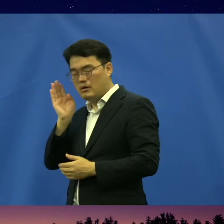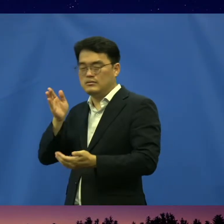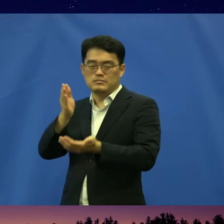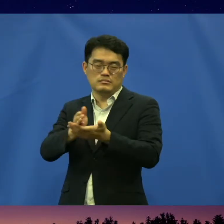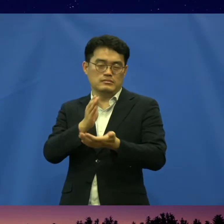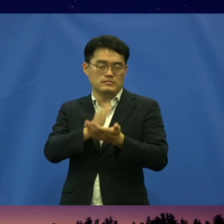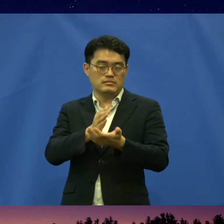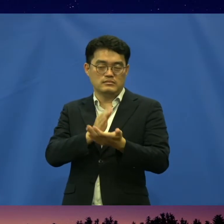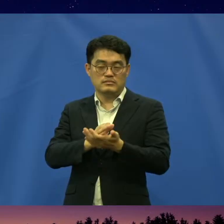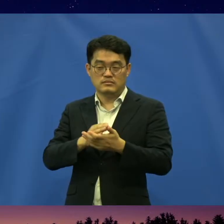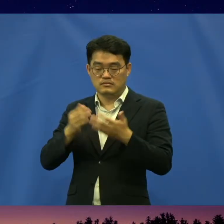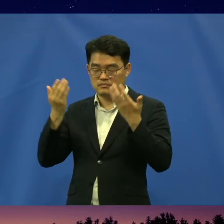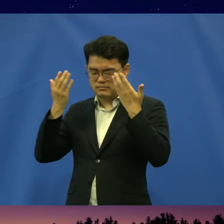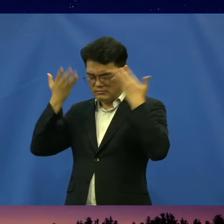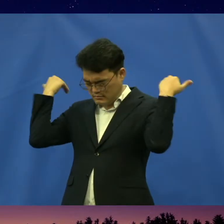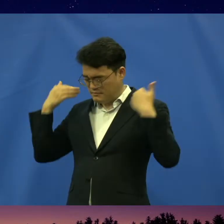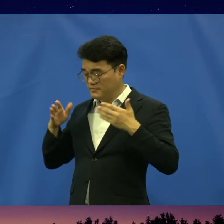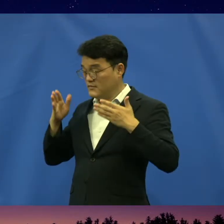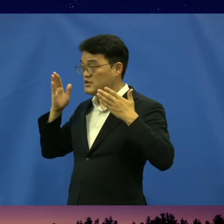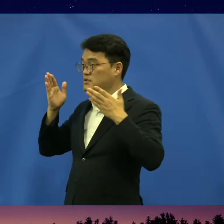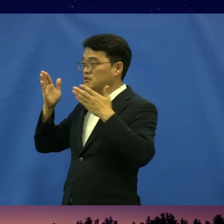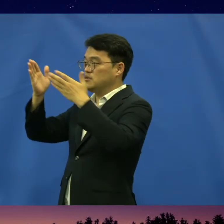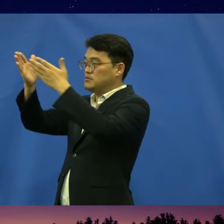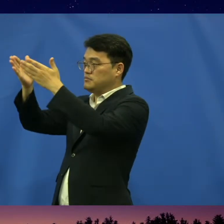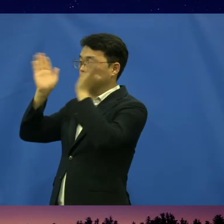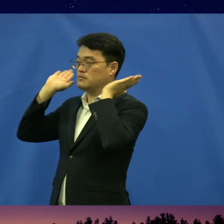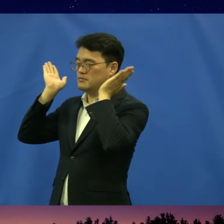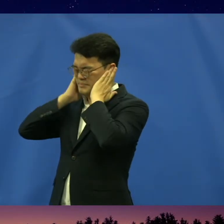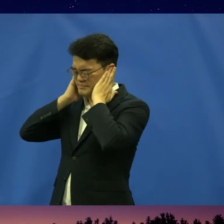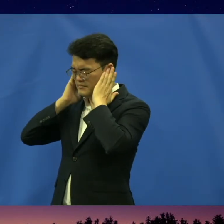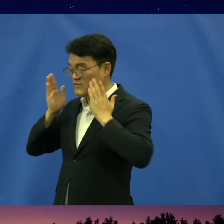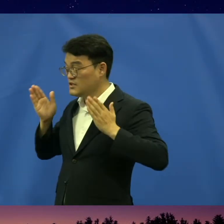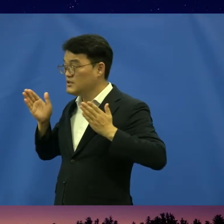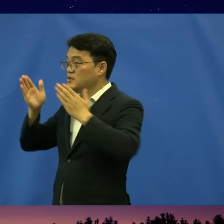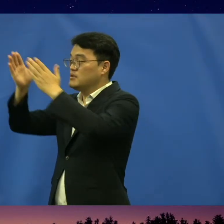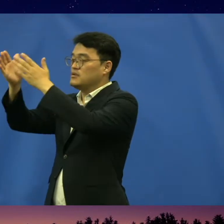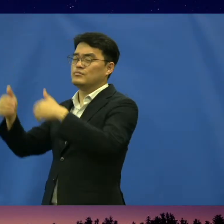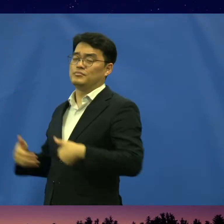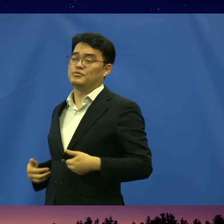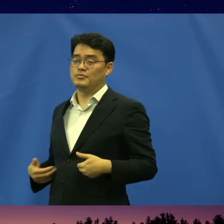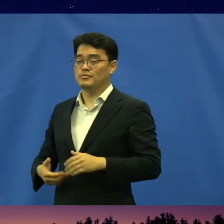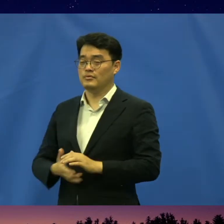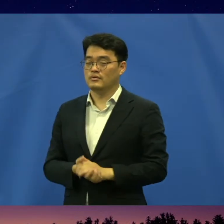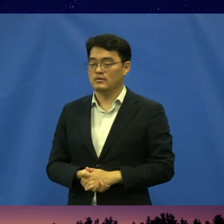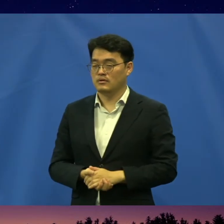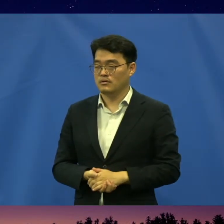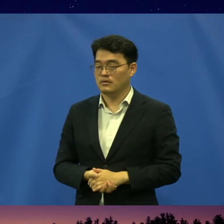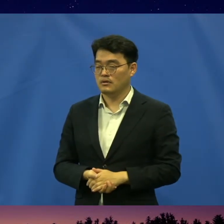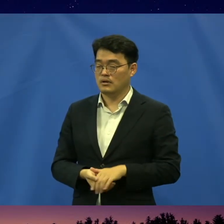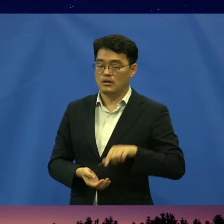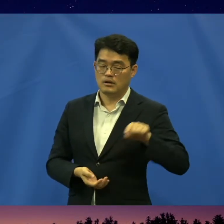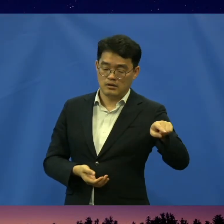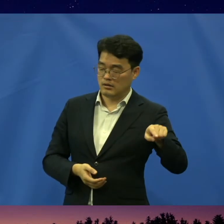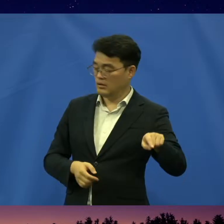그죠? 그러면 자기는 아직 기도를 못한 거잖아요. 다른 주변의 사람들 때문에 기도가 안 돼요.